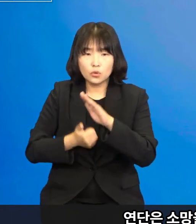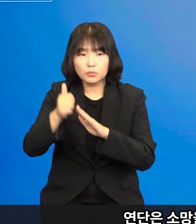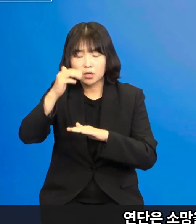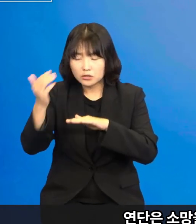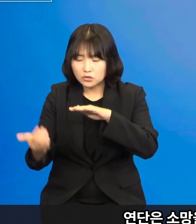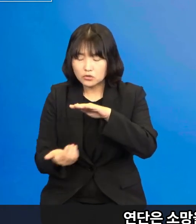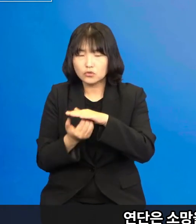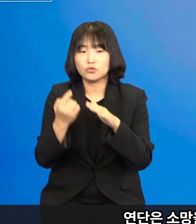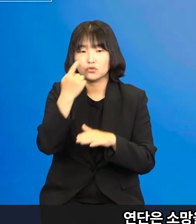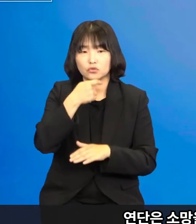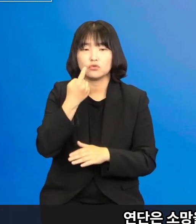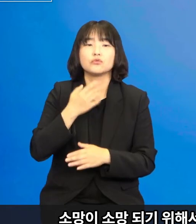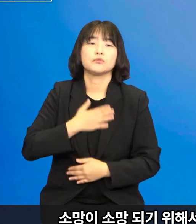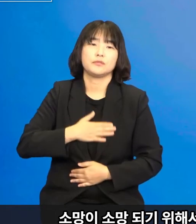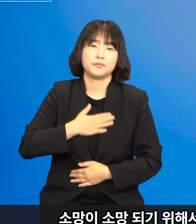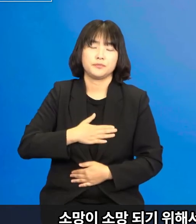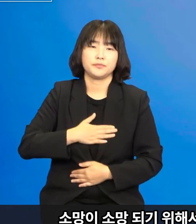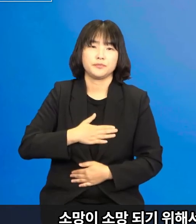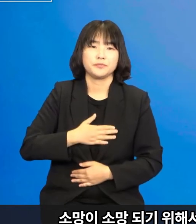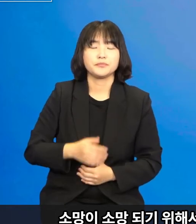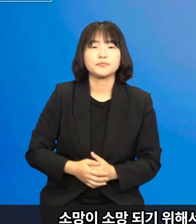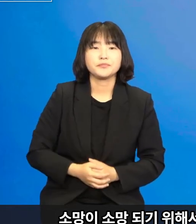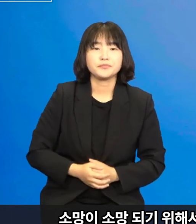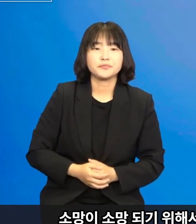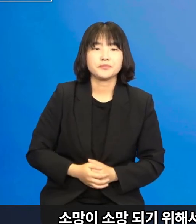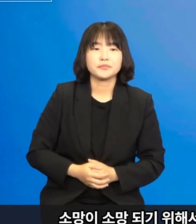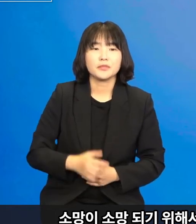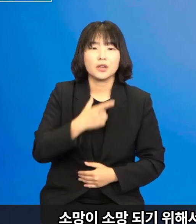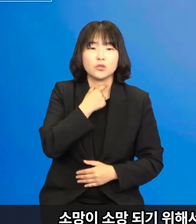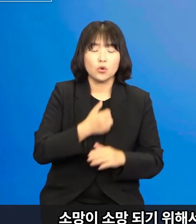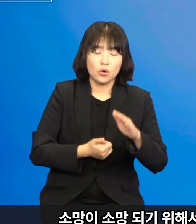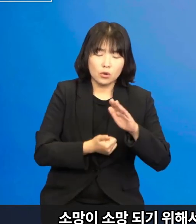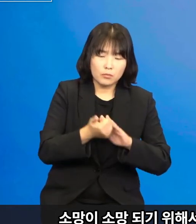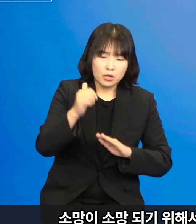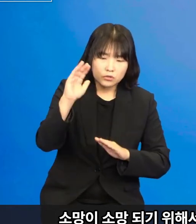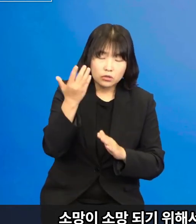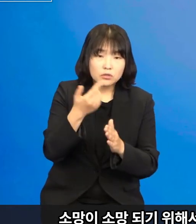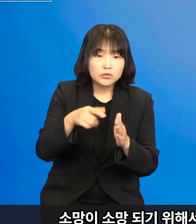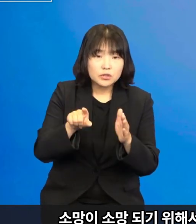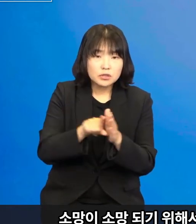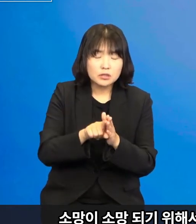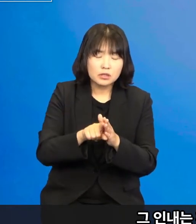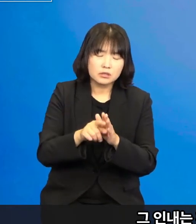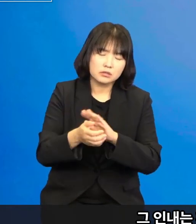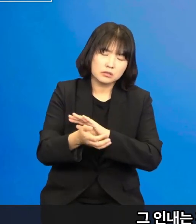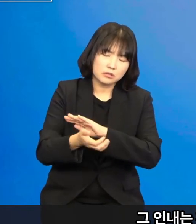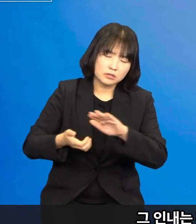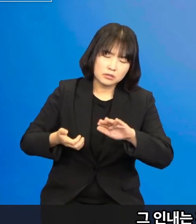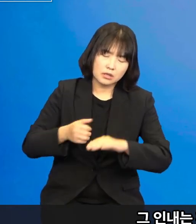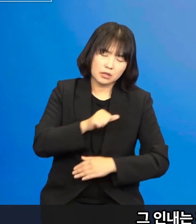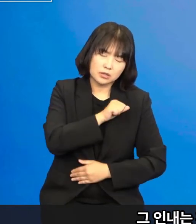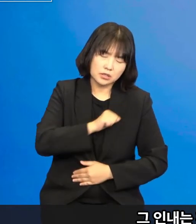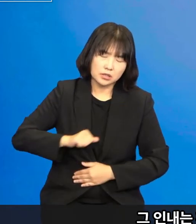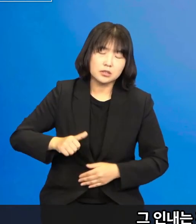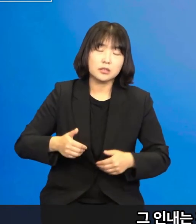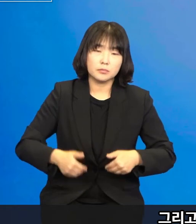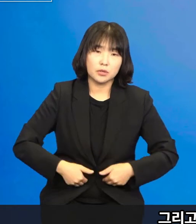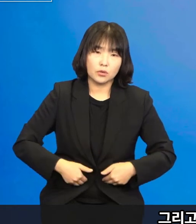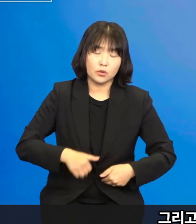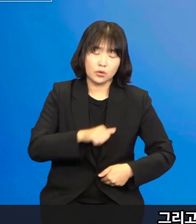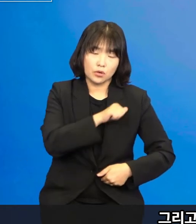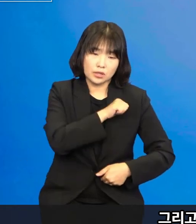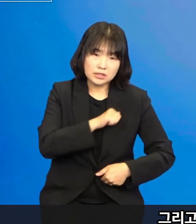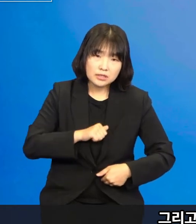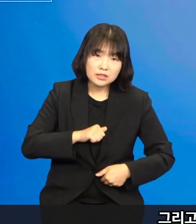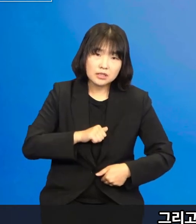줄 알미로다. 소망이 소망되기 위해서는 반드시 인내가 있어야 되는데 그 인내는 환난을 통해서 오죠.